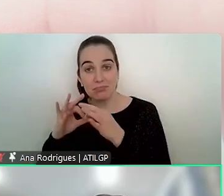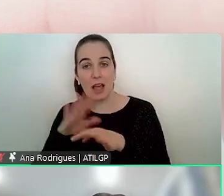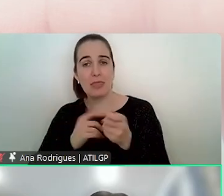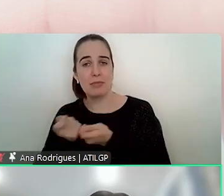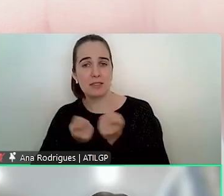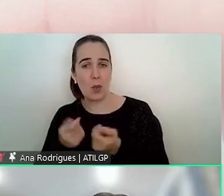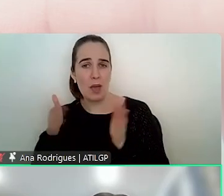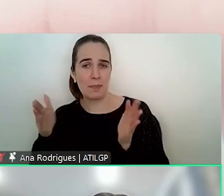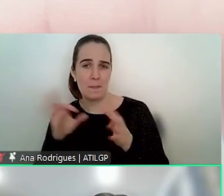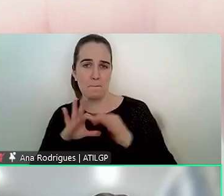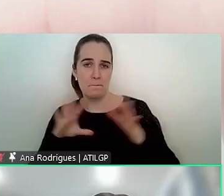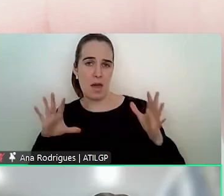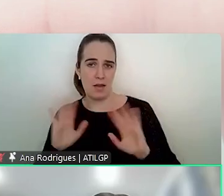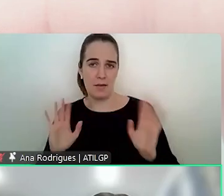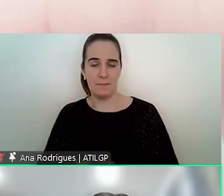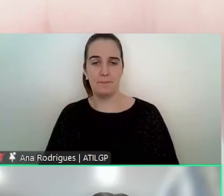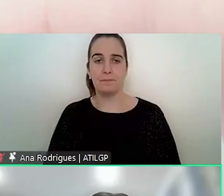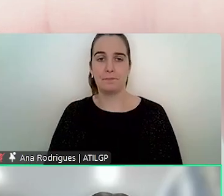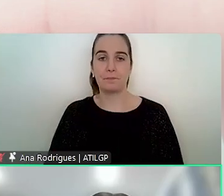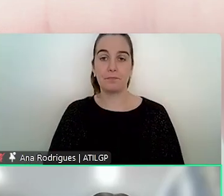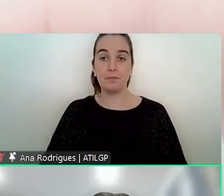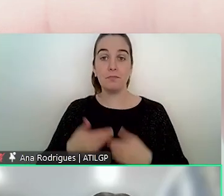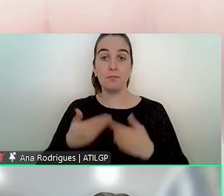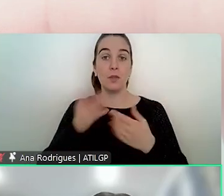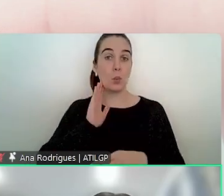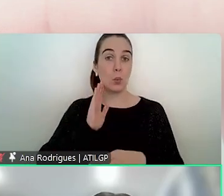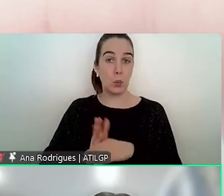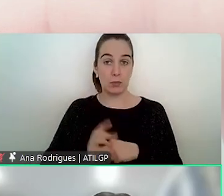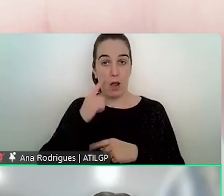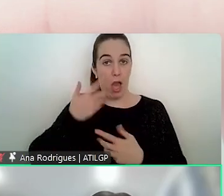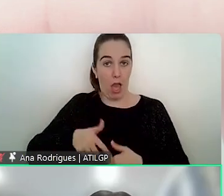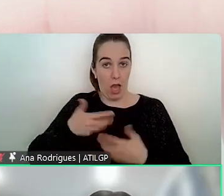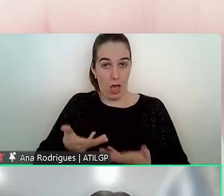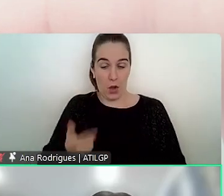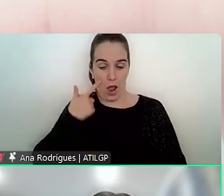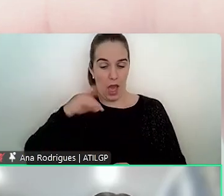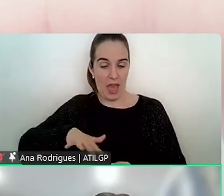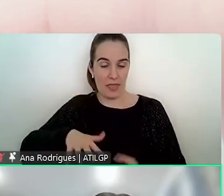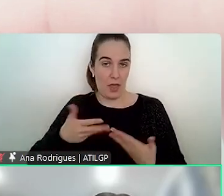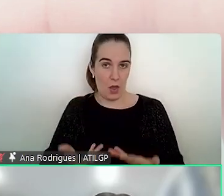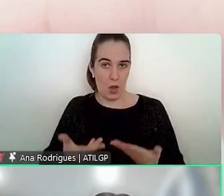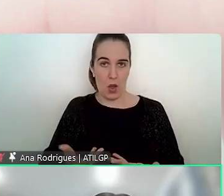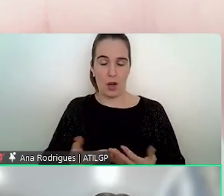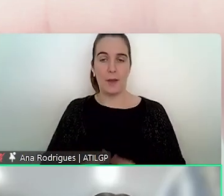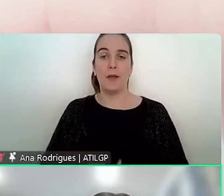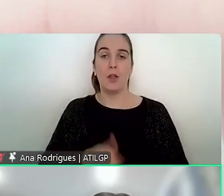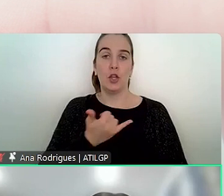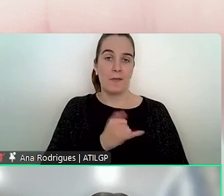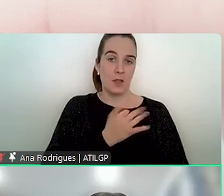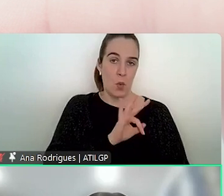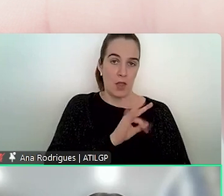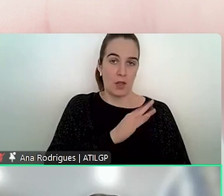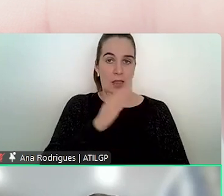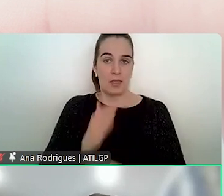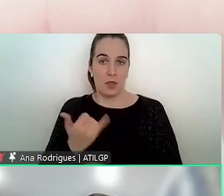No último plano de ação, aquele que está agora em vigor, em primeiro lugar,